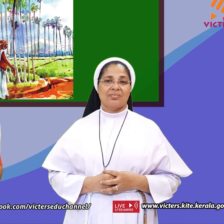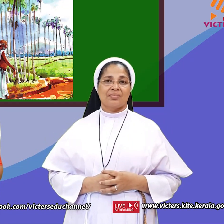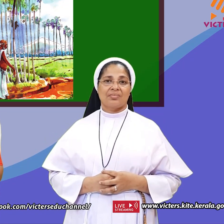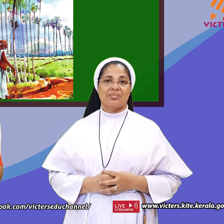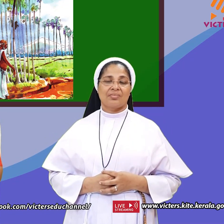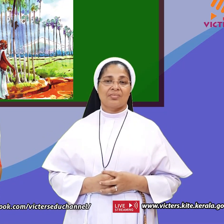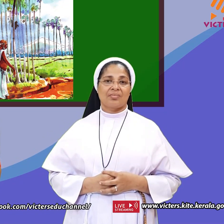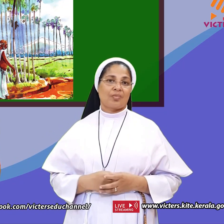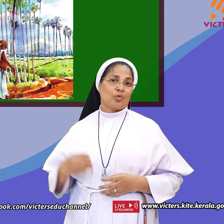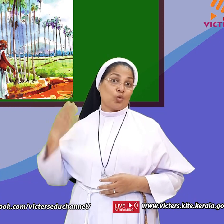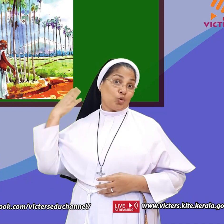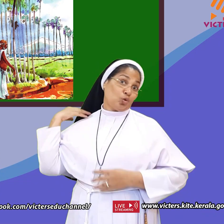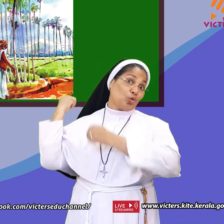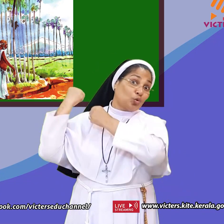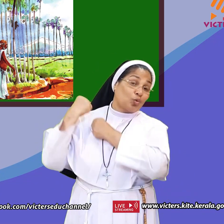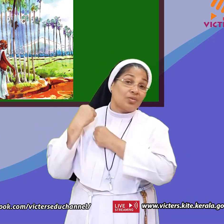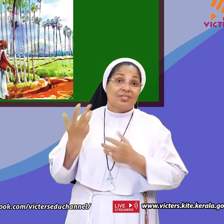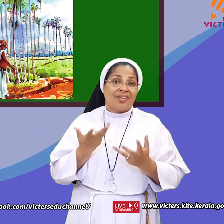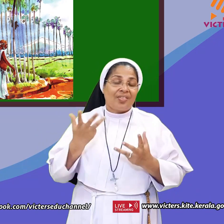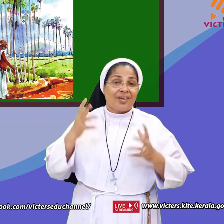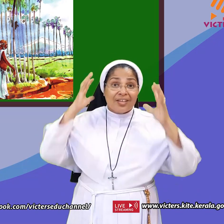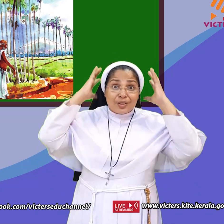തോളിലാവട്ടെ തുവർത്തിൽ പൊതിഞ്ഞ പാഥേയവും